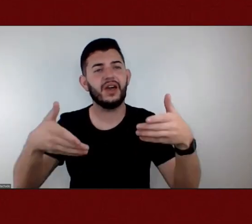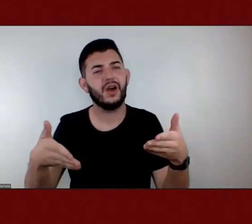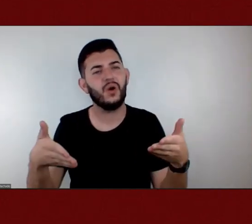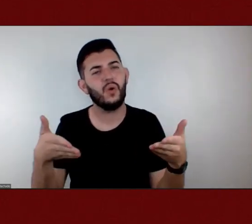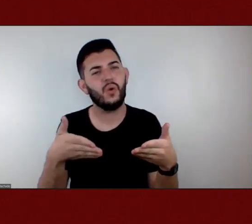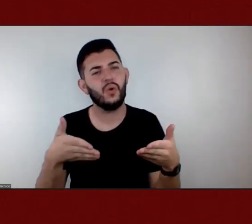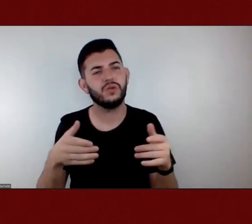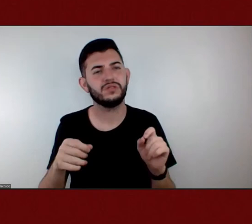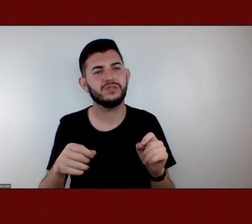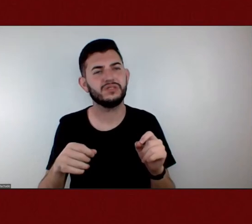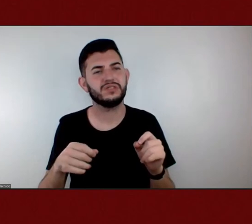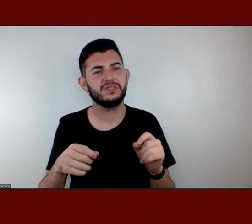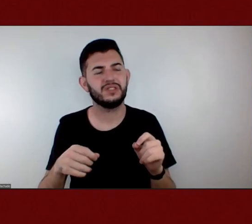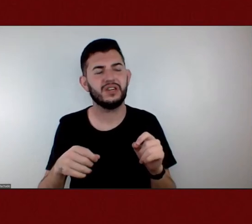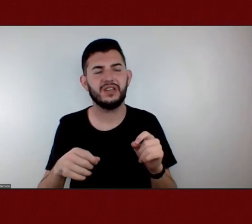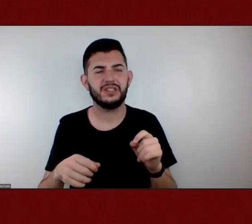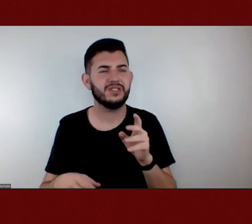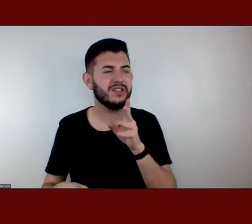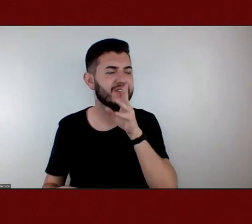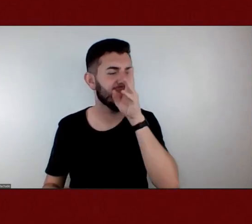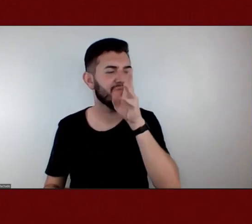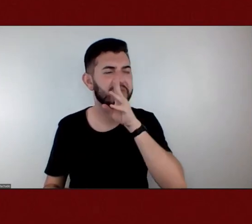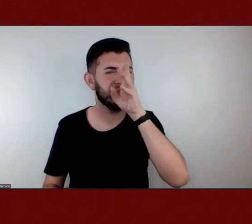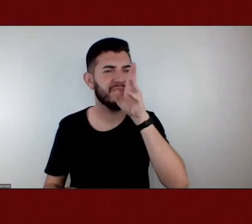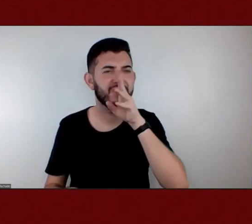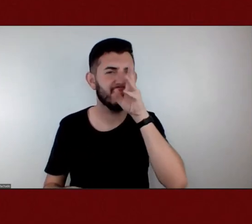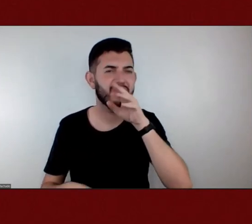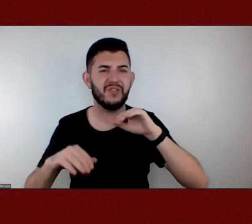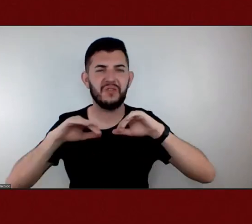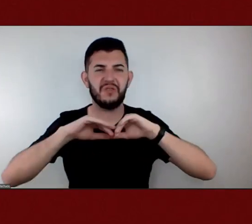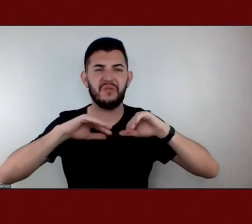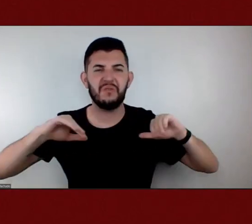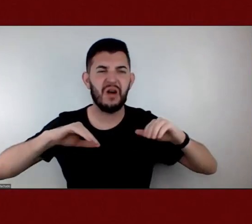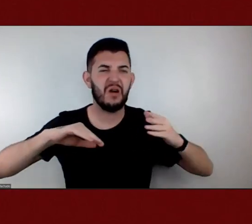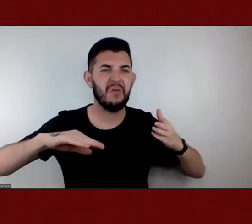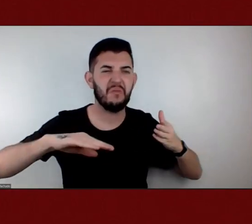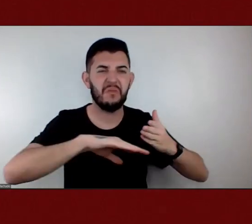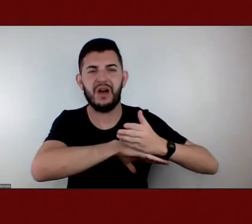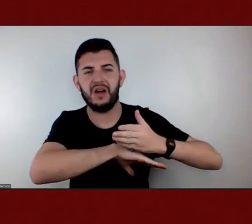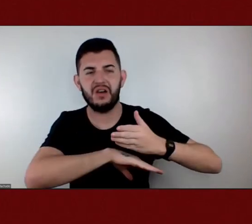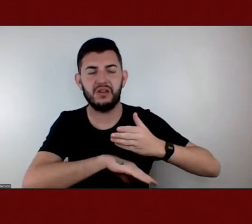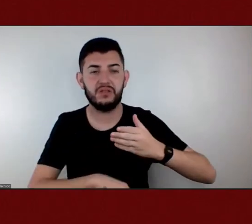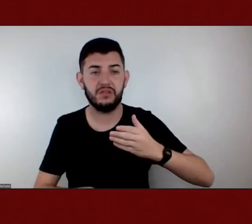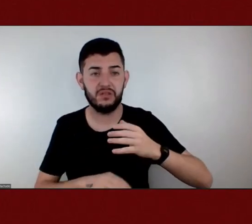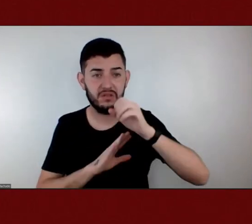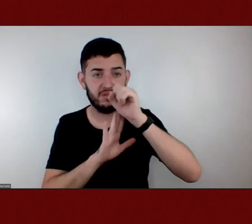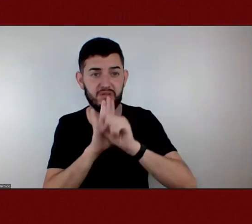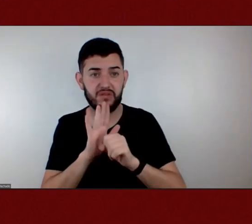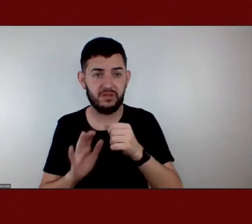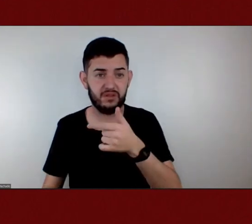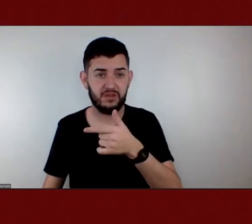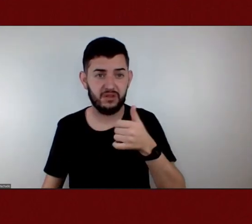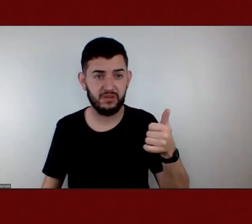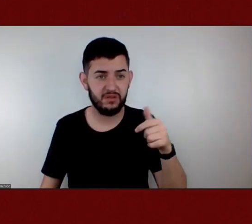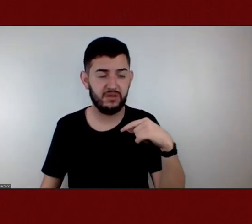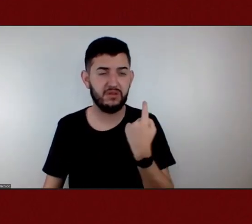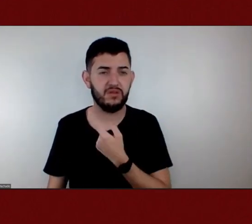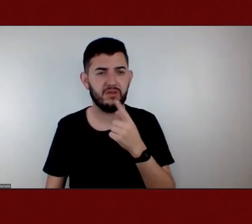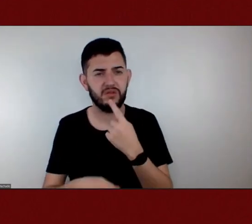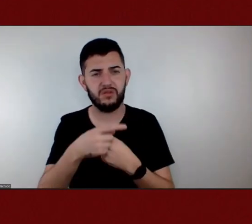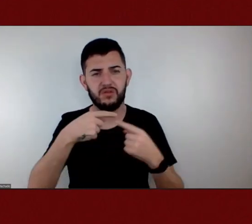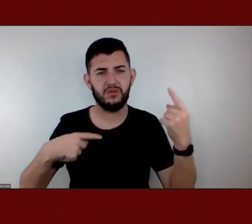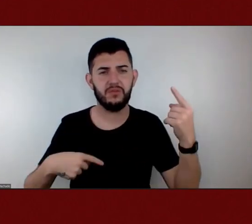invasão absurda no século XXI, em que superamos um período